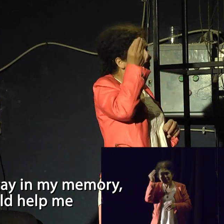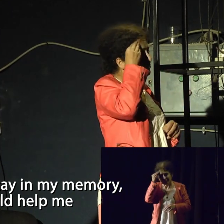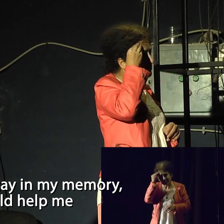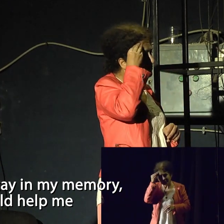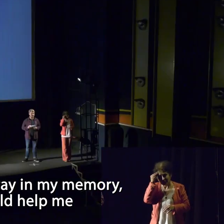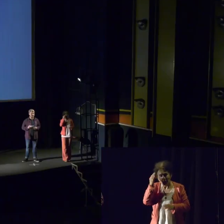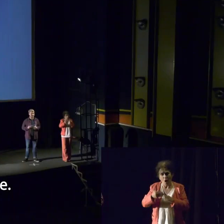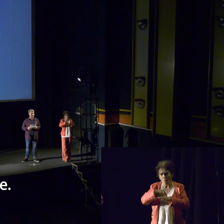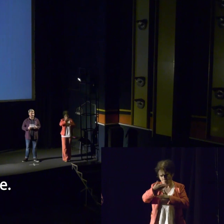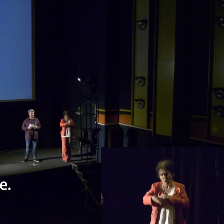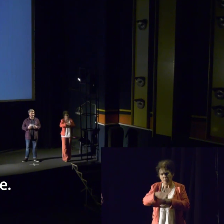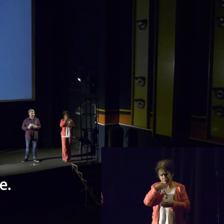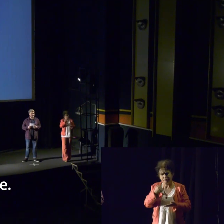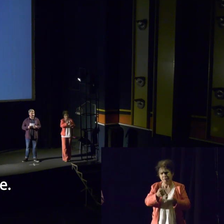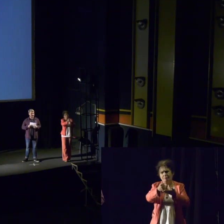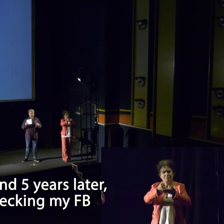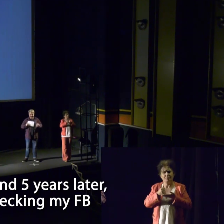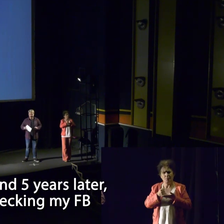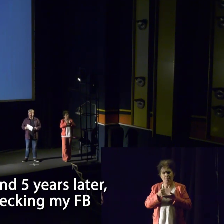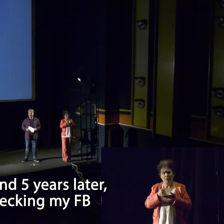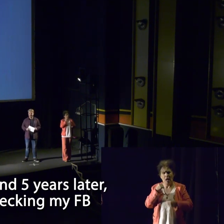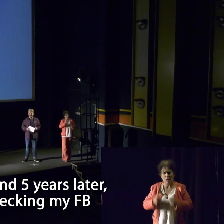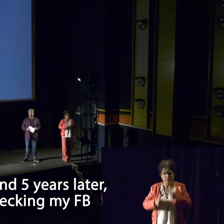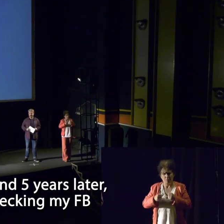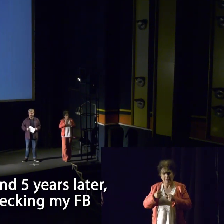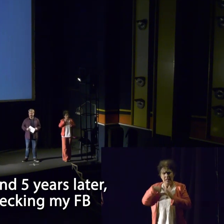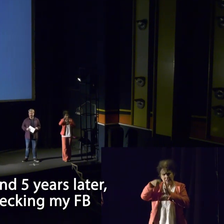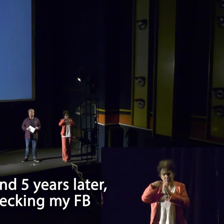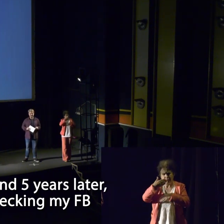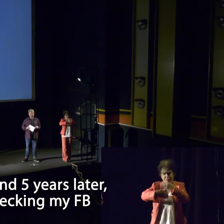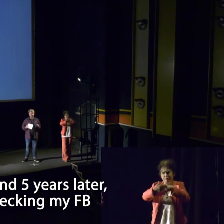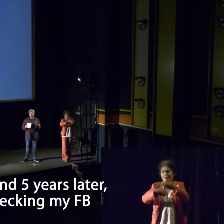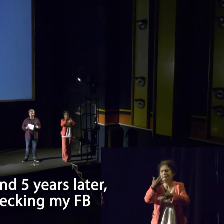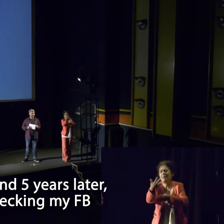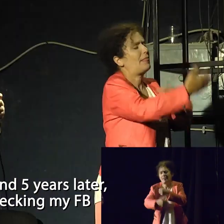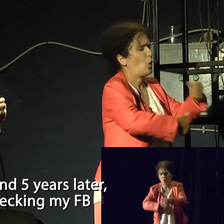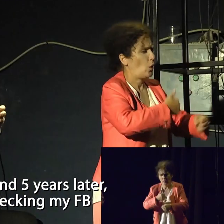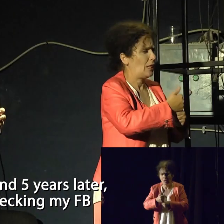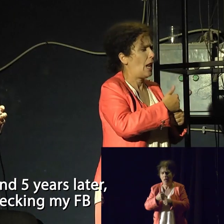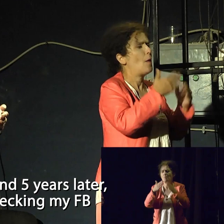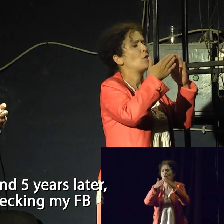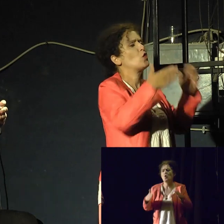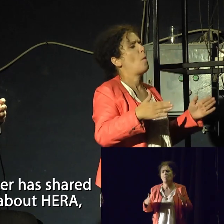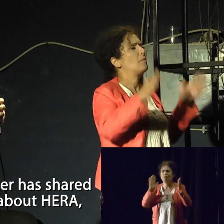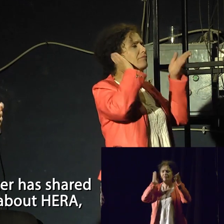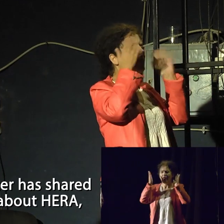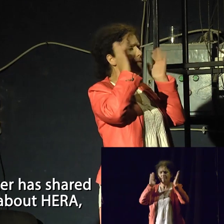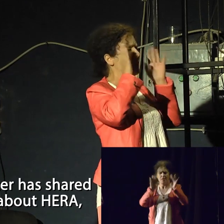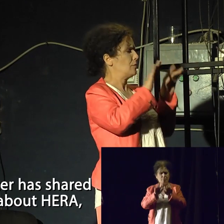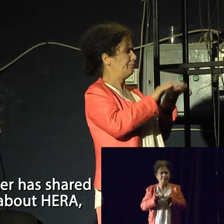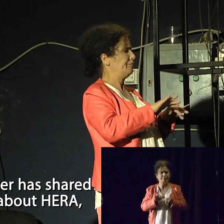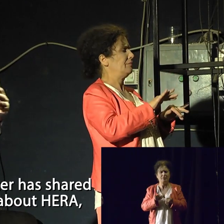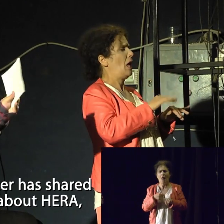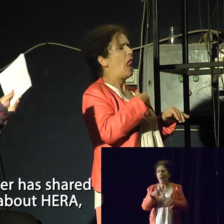и нешто што понатаму многу ќе ми помага. Забрза таа снимката, 5 години во иднината, седам јас дома на Фейсбук и гледам